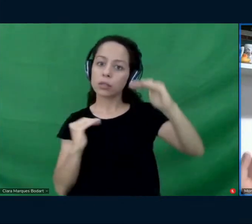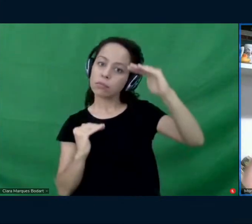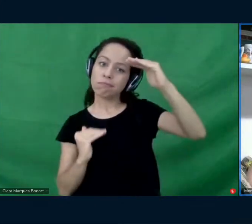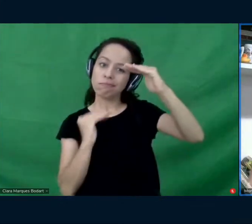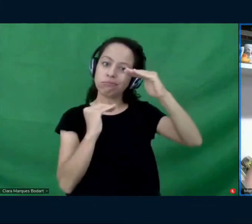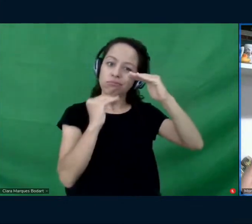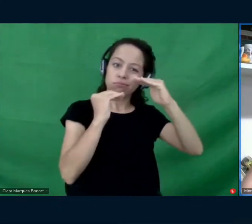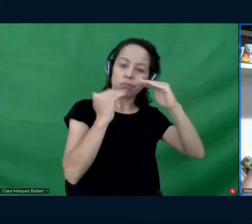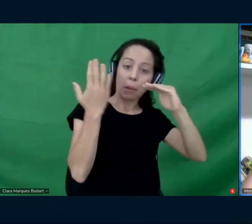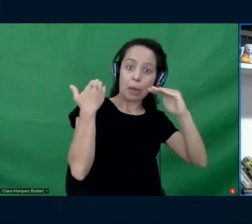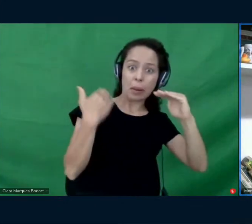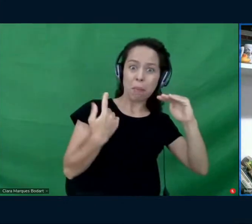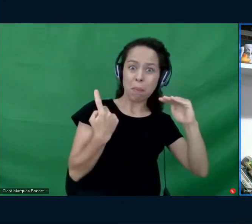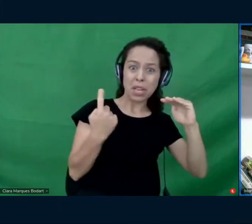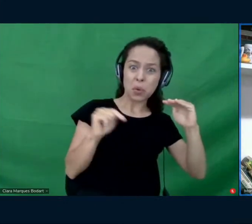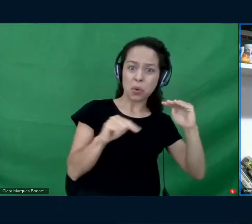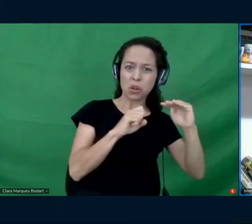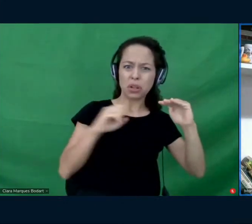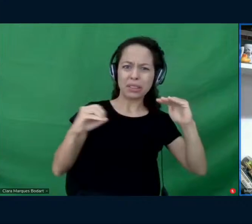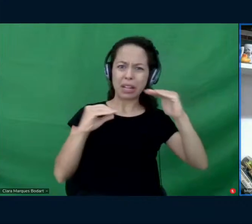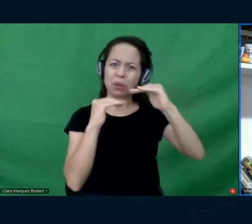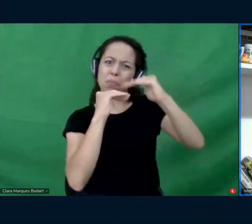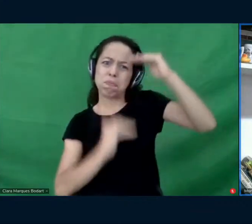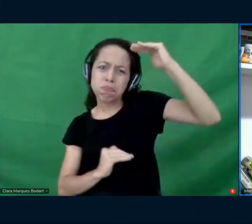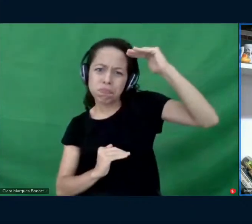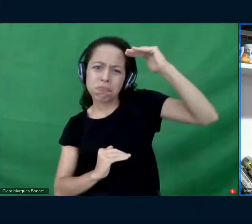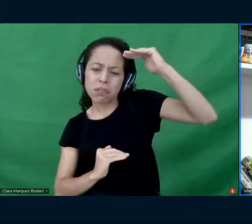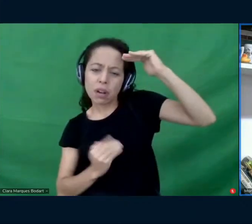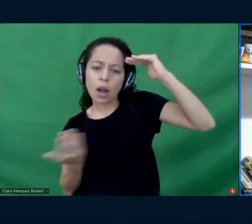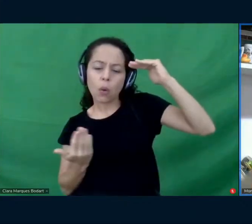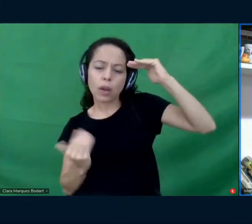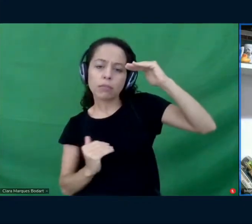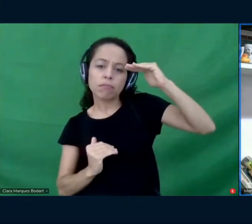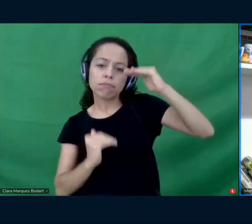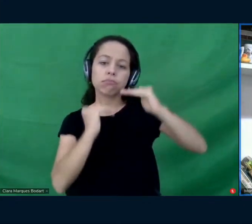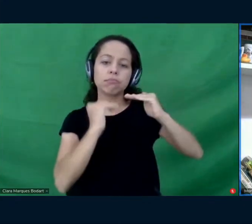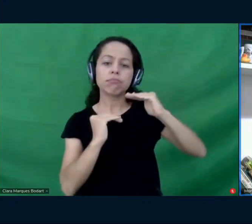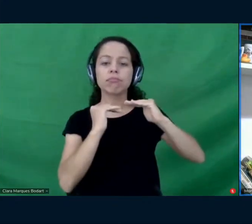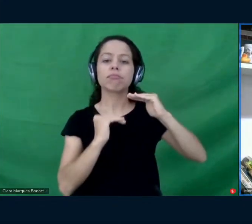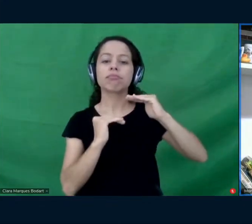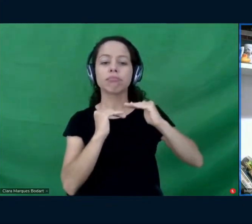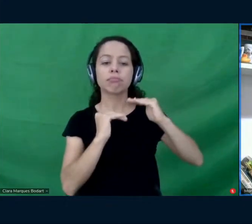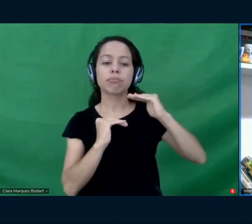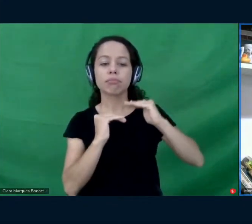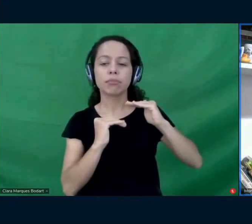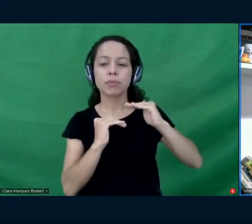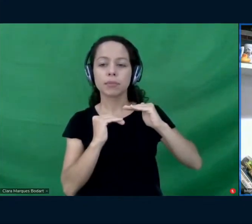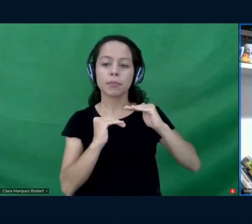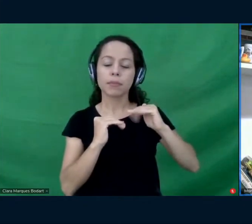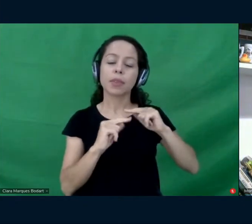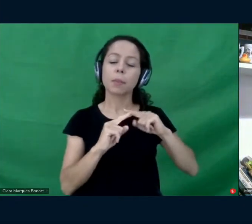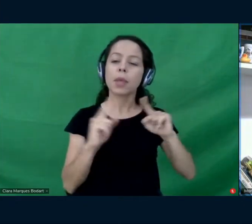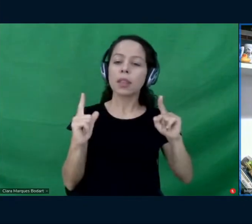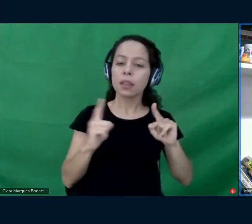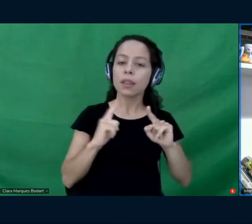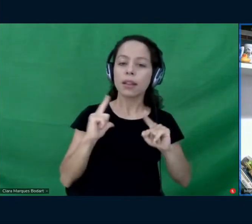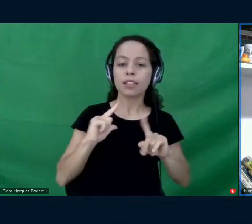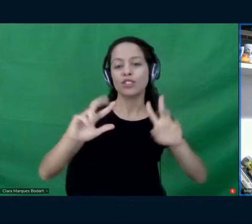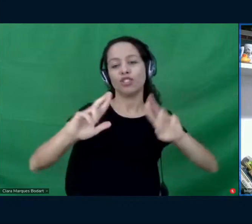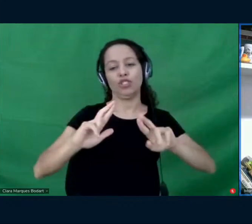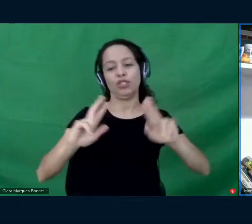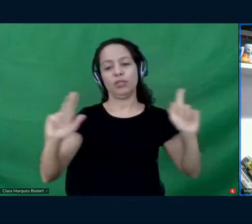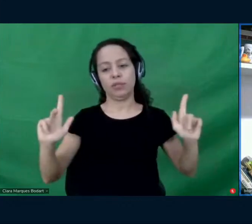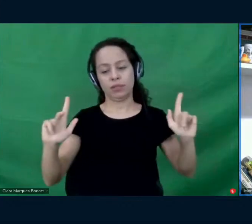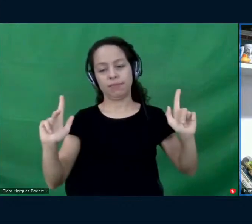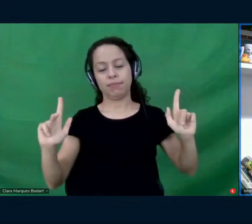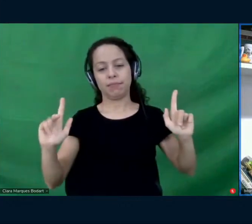PL 5.230 recompunha as 2.400, porém ele fazia uma distinção quando se